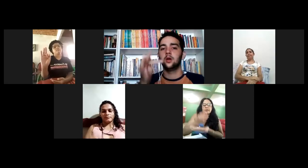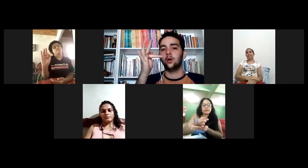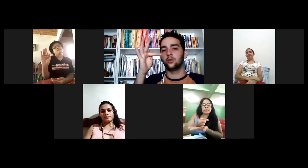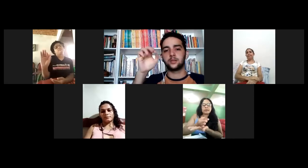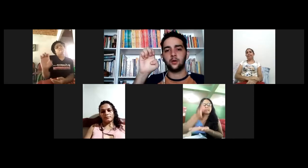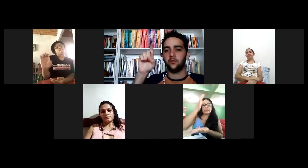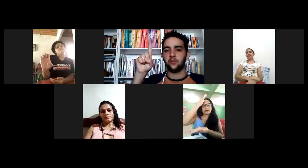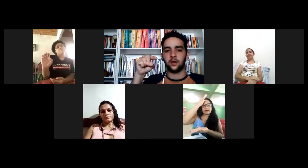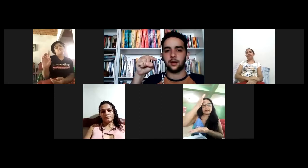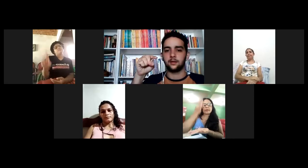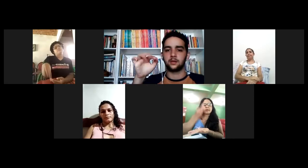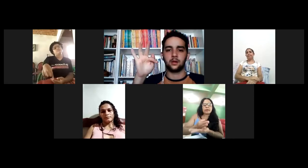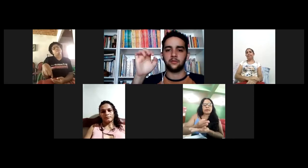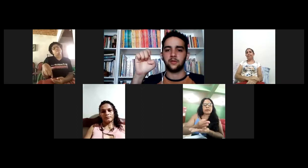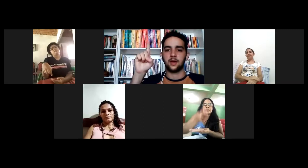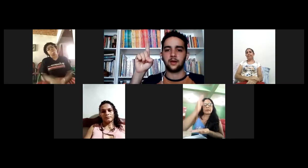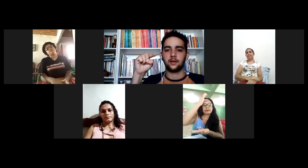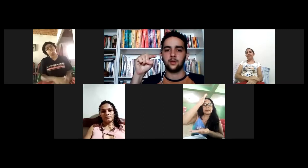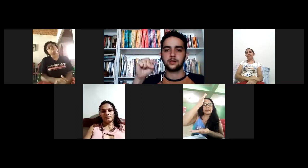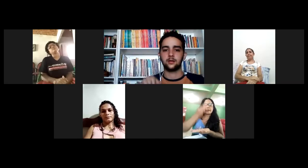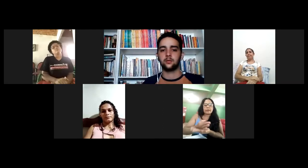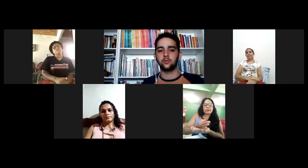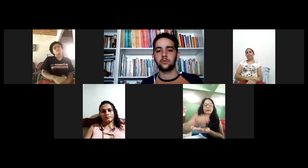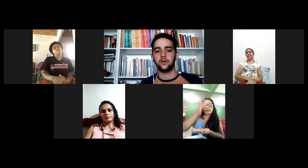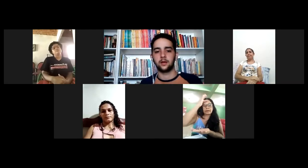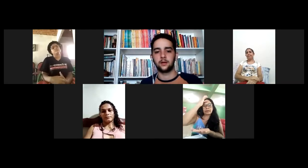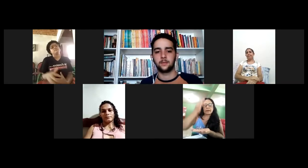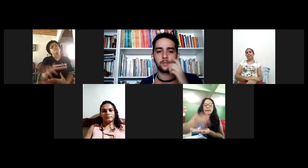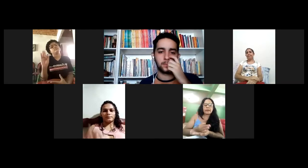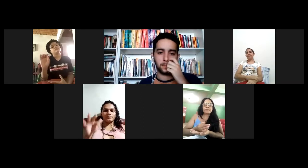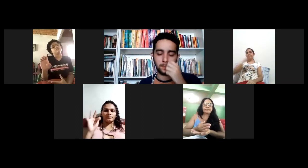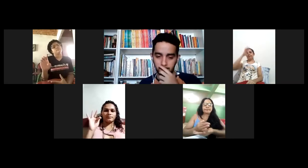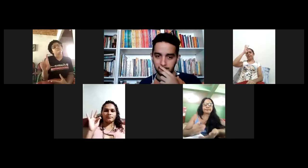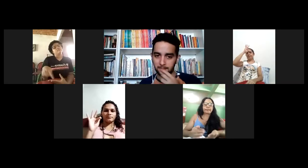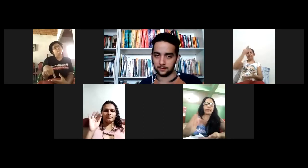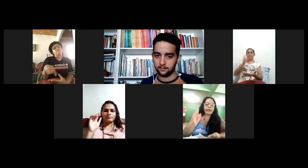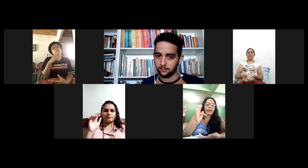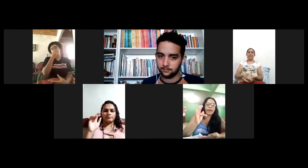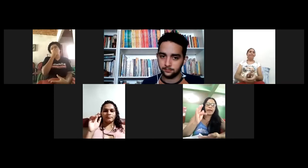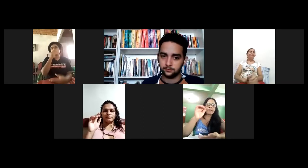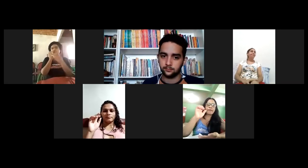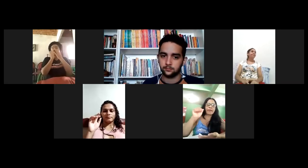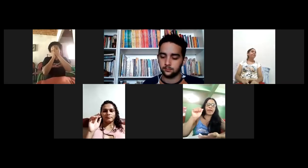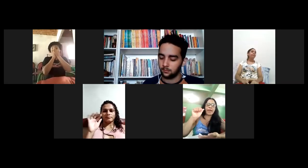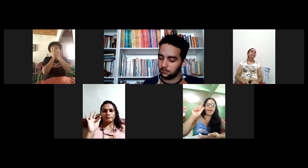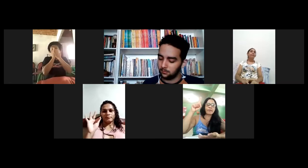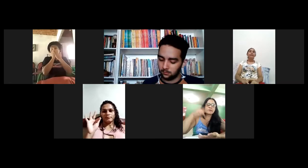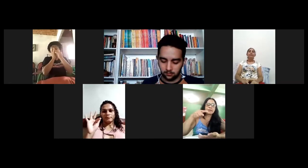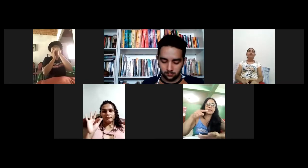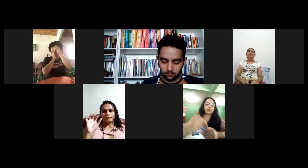compreensível, ou se é o fé mesmo, F-E e o acento agudo, fé.